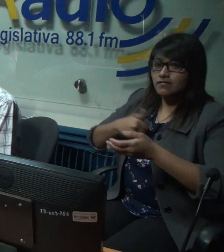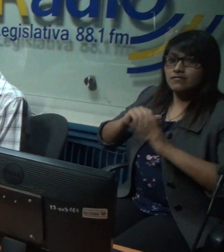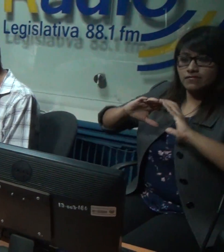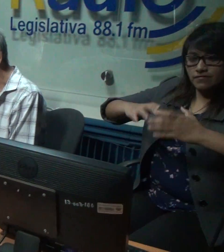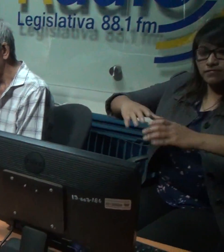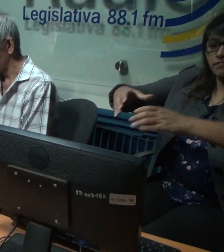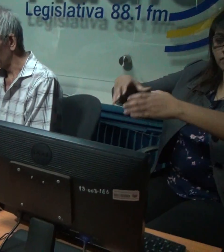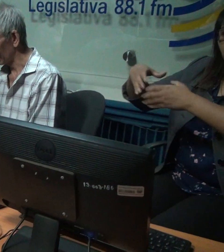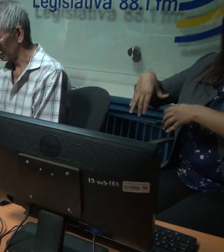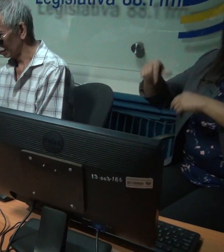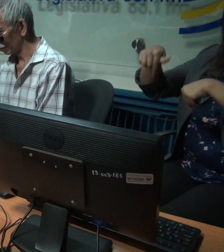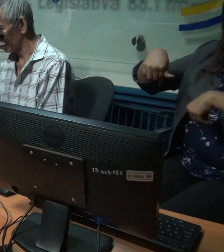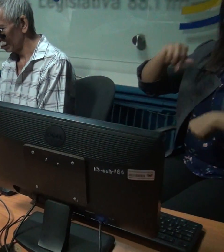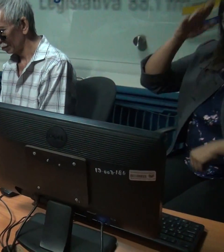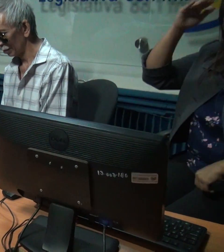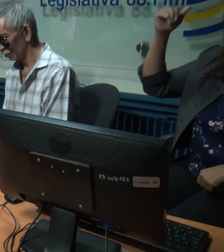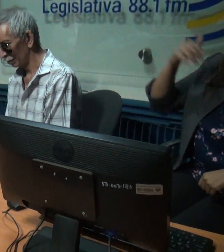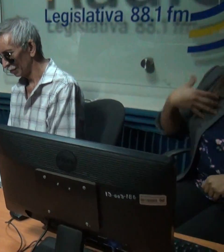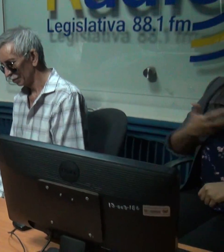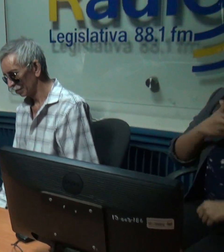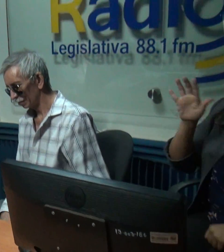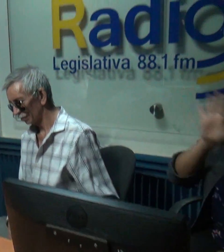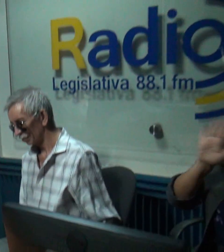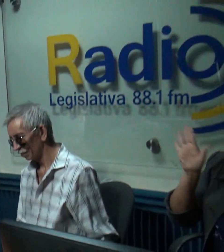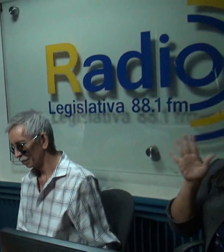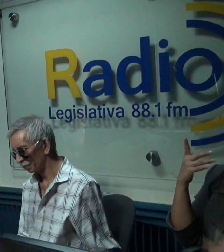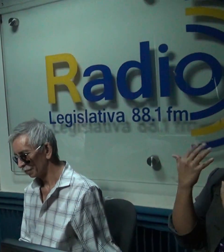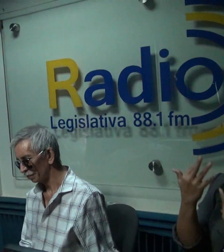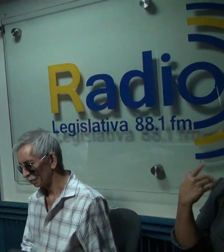los sectores de nuestro país. Así nos despedimos.